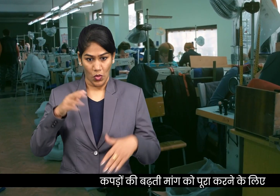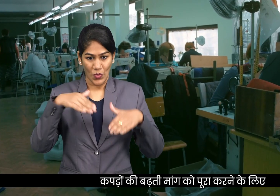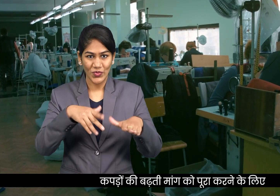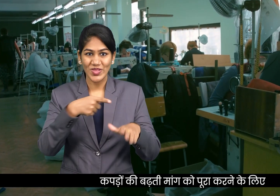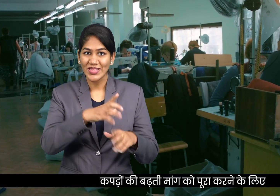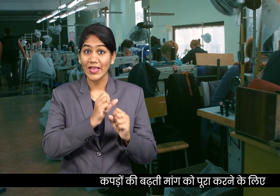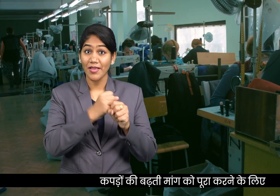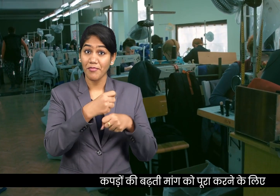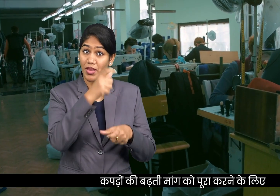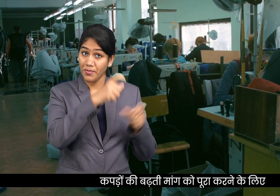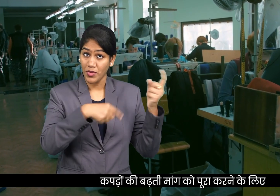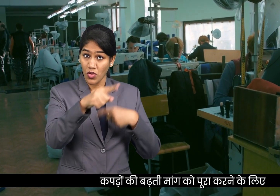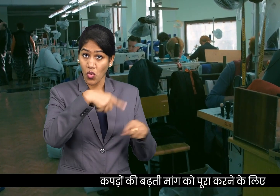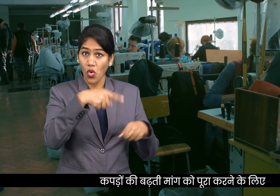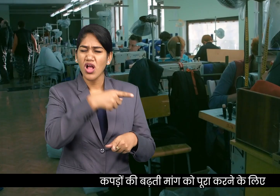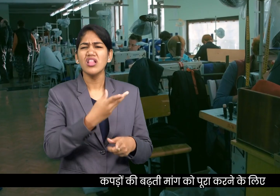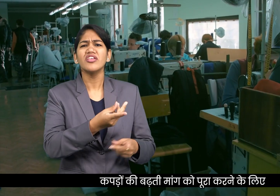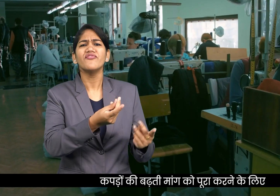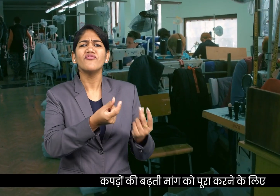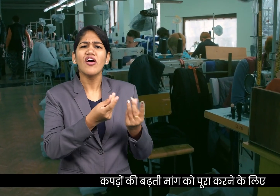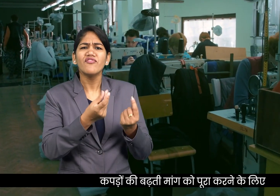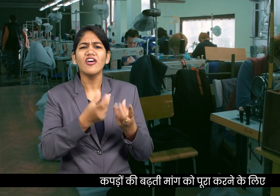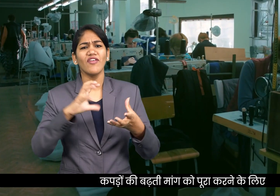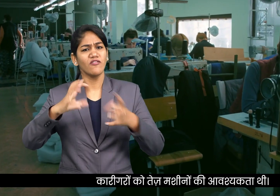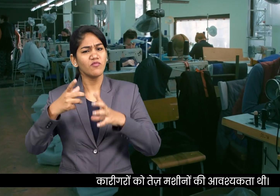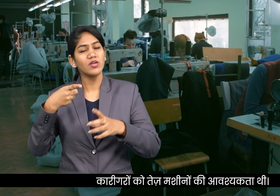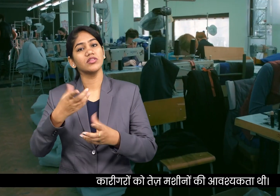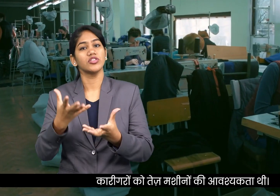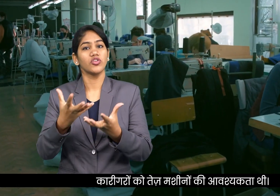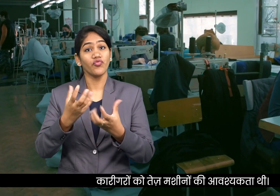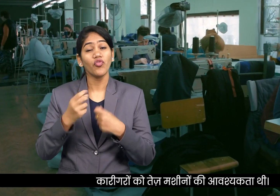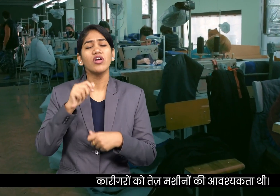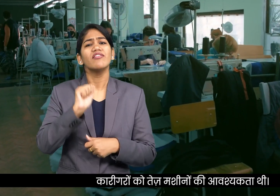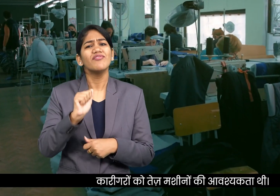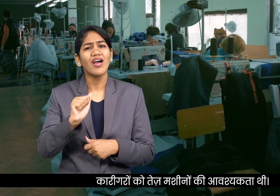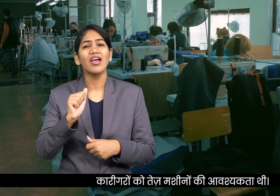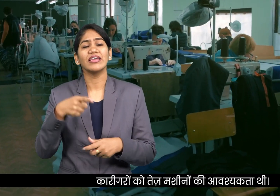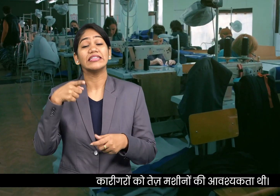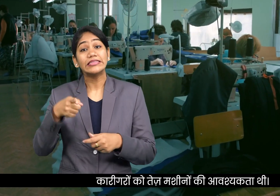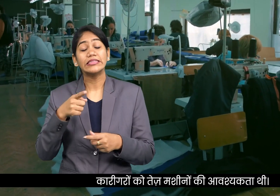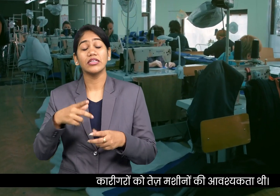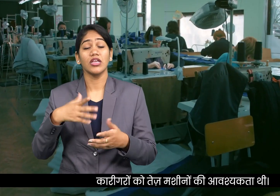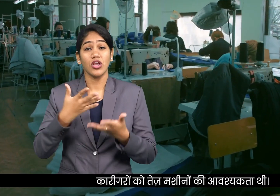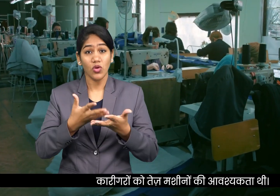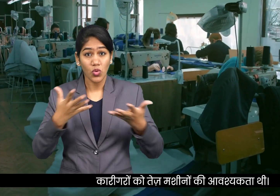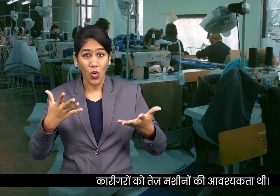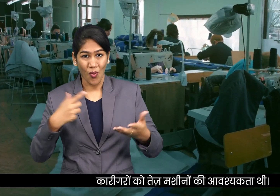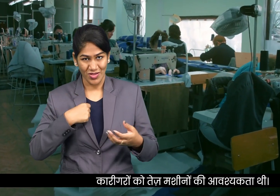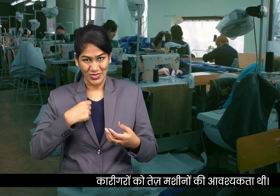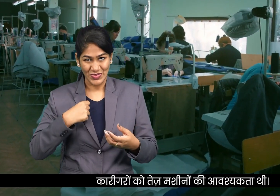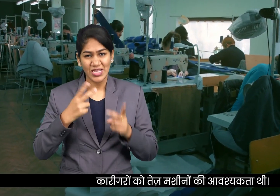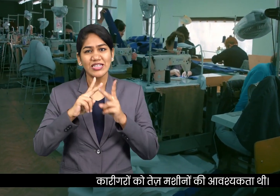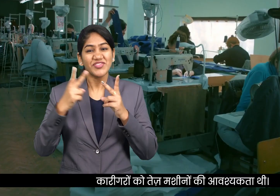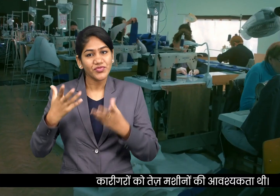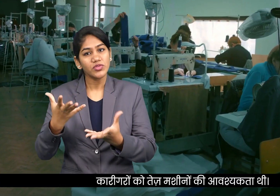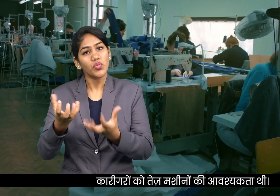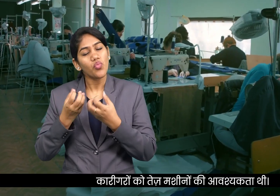कपड़ों की बढ़ती मांग को पूरा करने के लिए कारीगरों को तेज मशीनों की आवश्यकता थी।